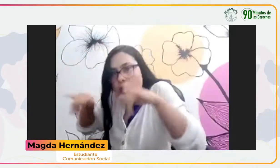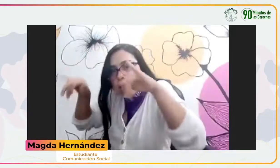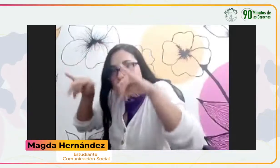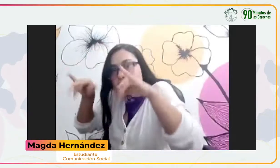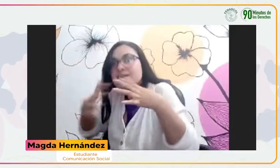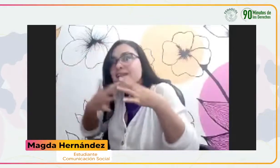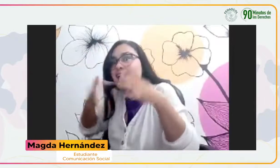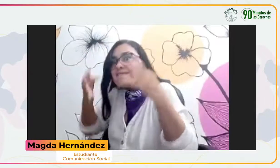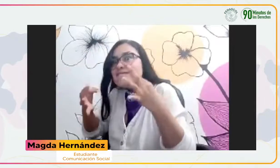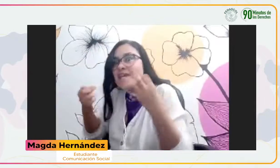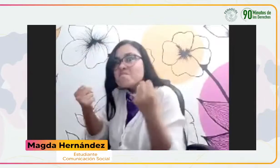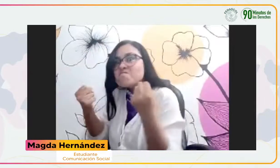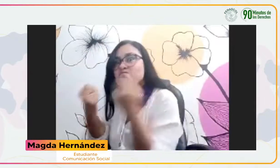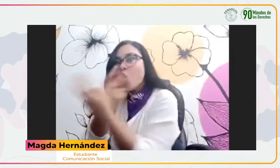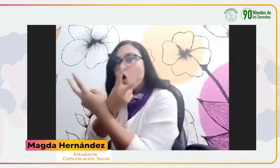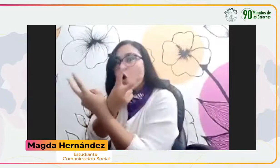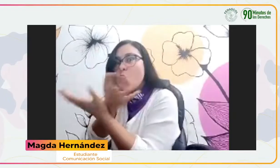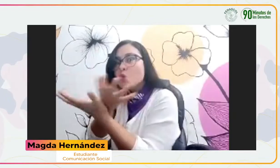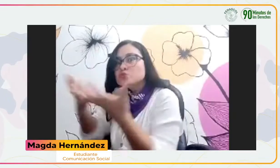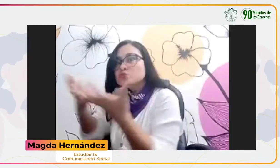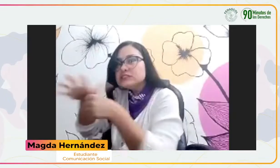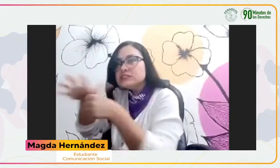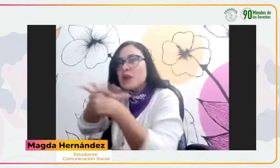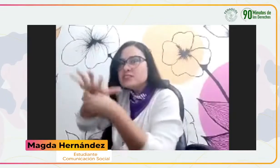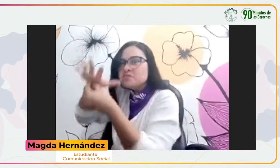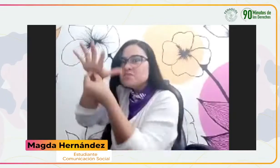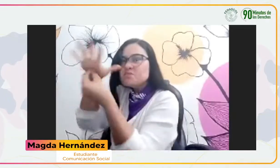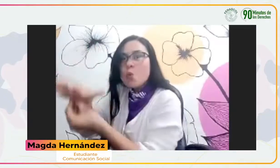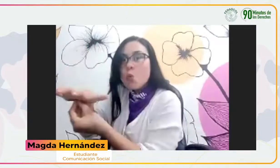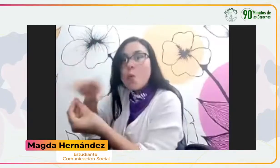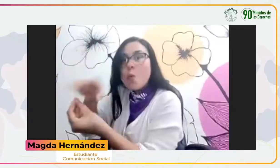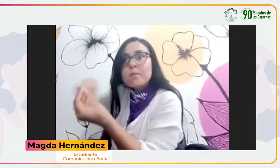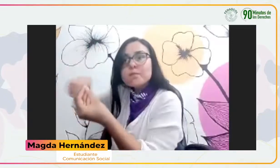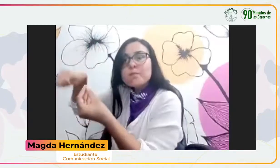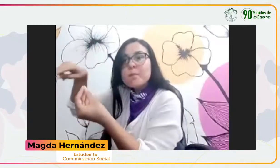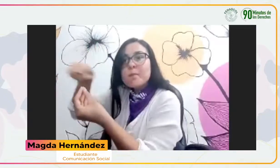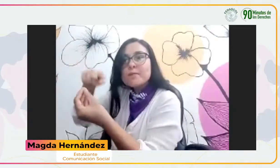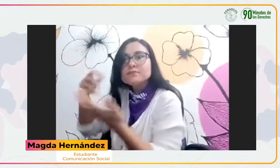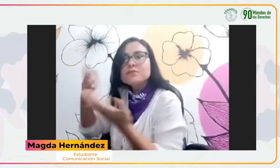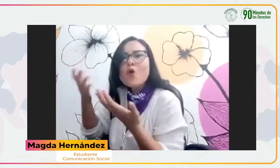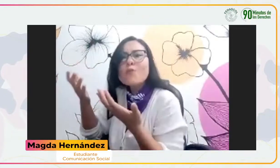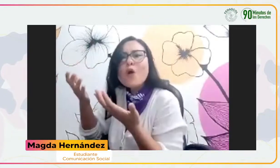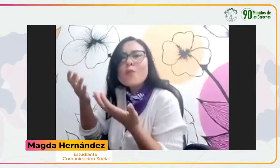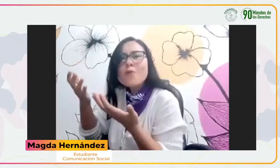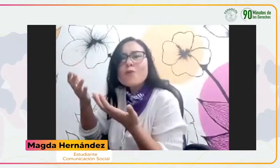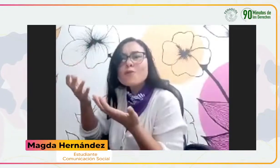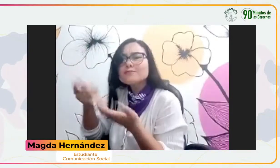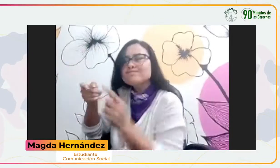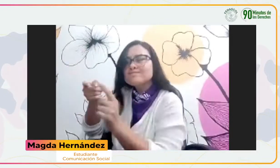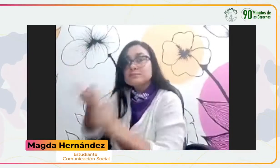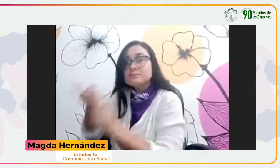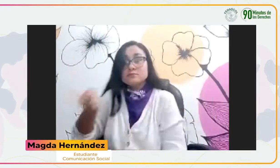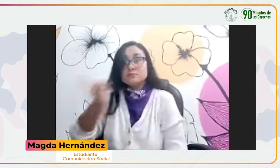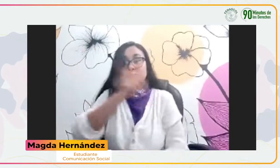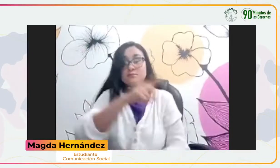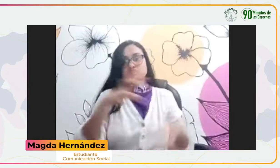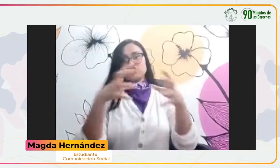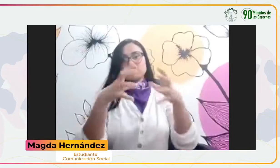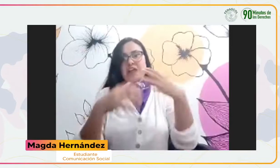que se encuentran en casa y vemos que han sido violentadas, discriminadas, que encontramos en estas